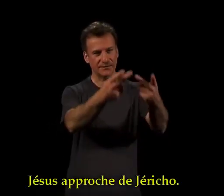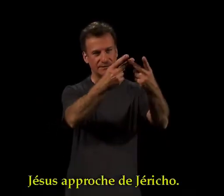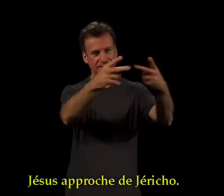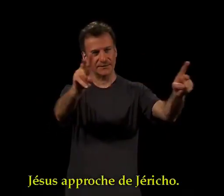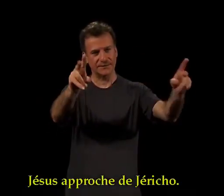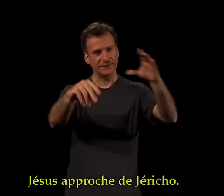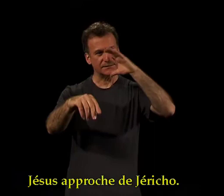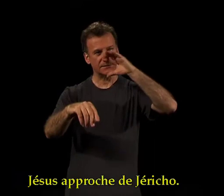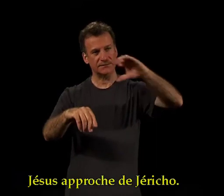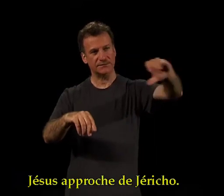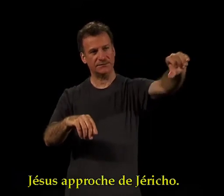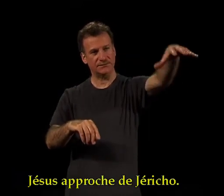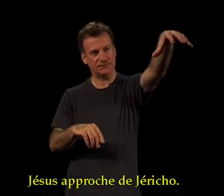Jésus approche de Jéricho.